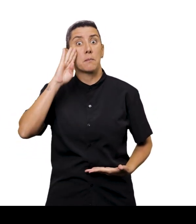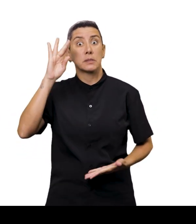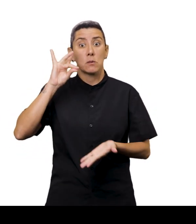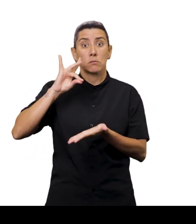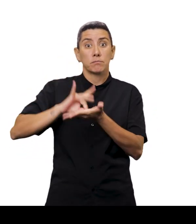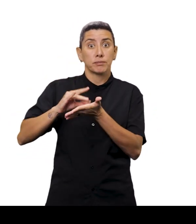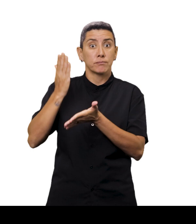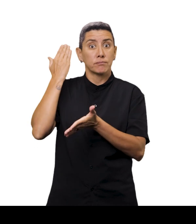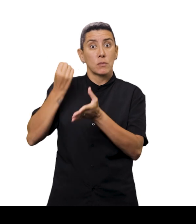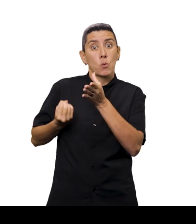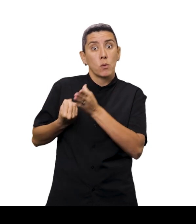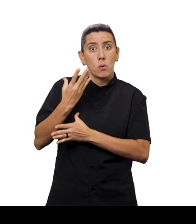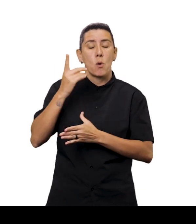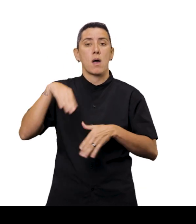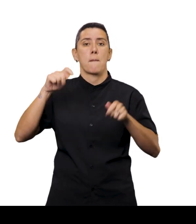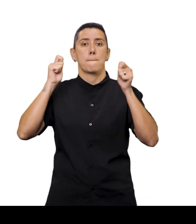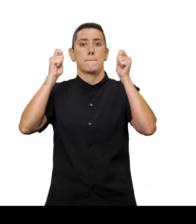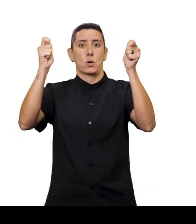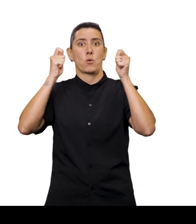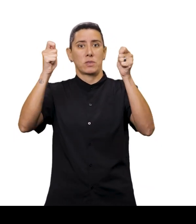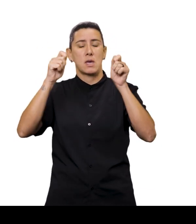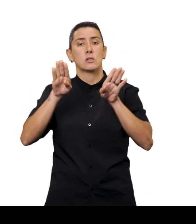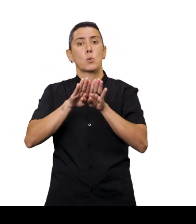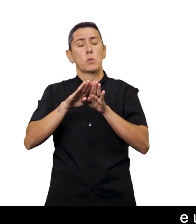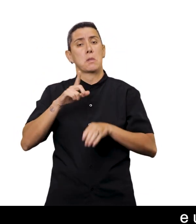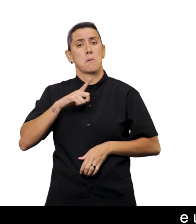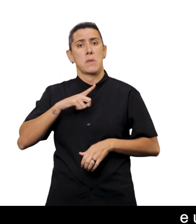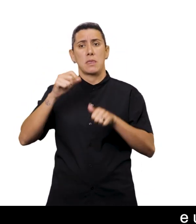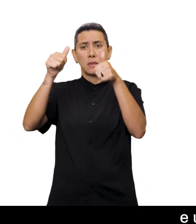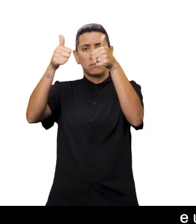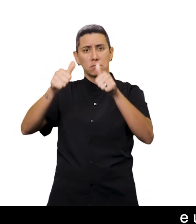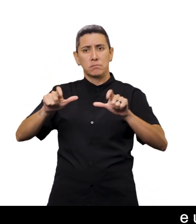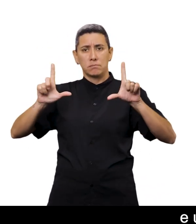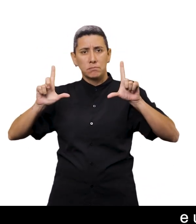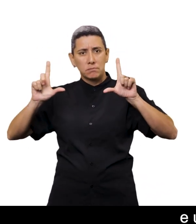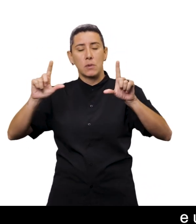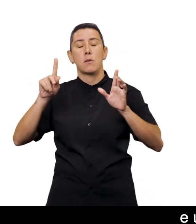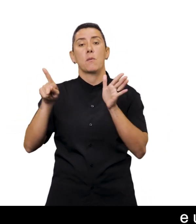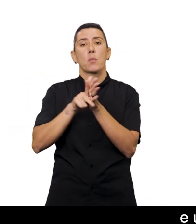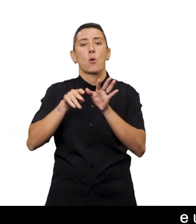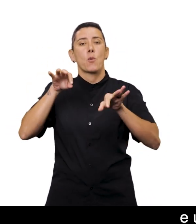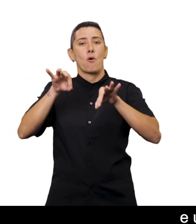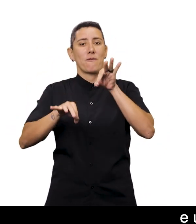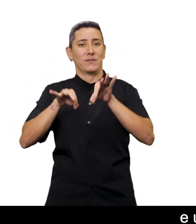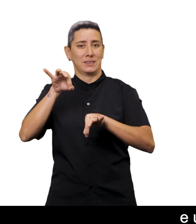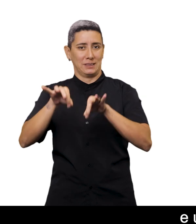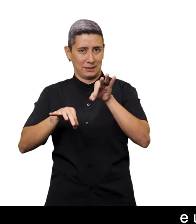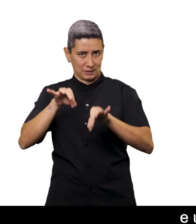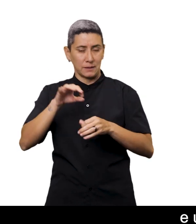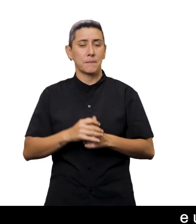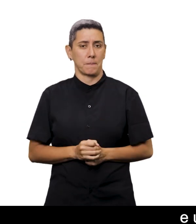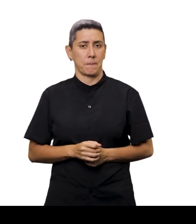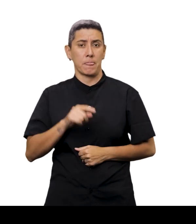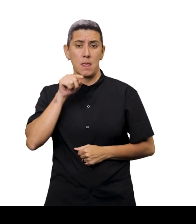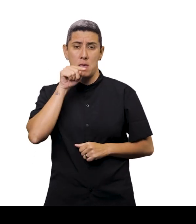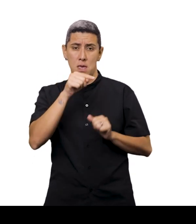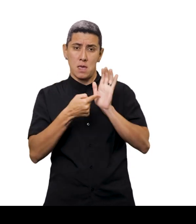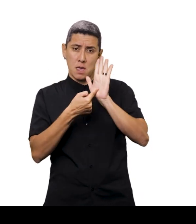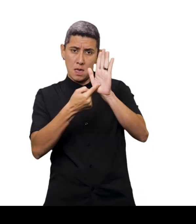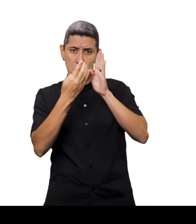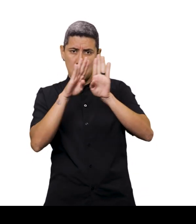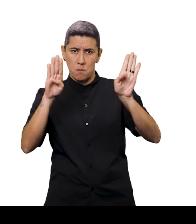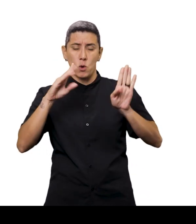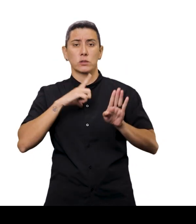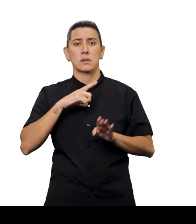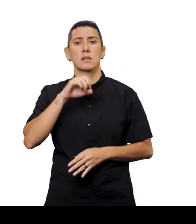camisetas originalmente usada em protestos e uma escultura mobiliário para oficinas. A